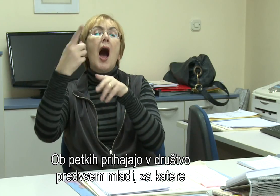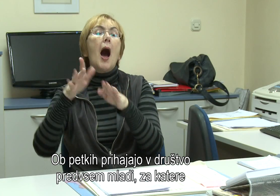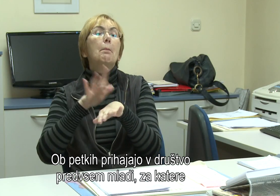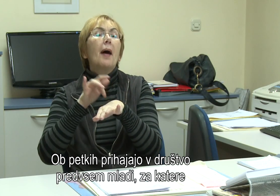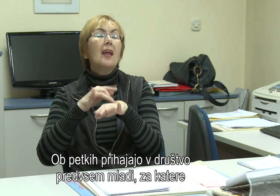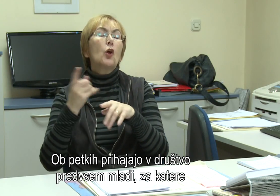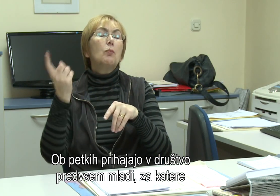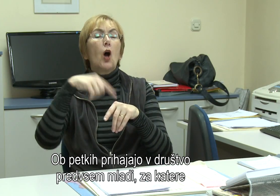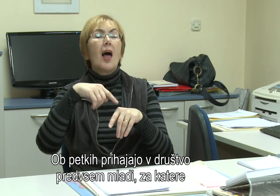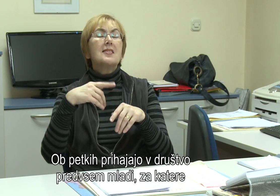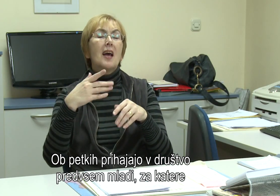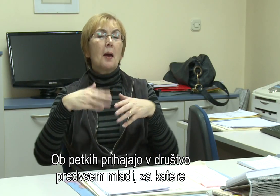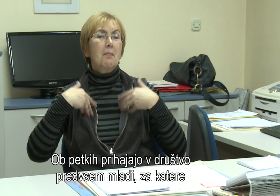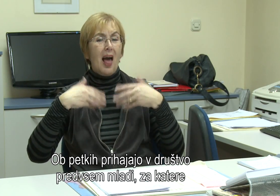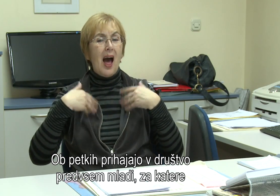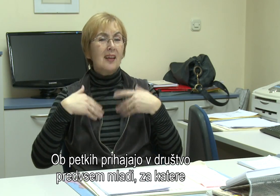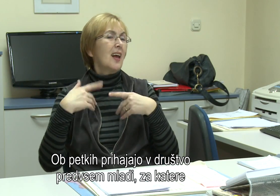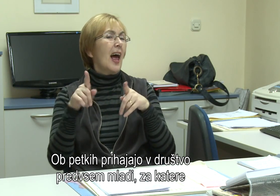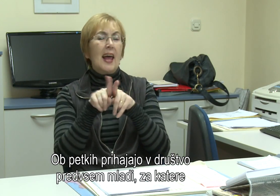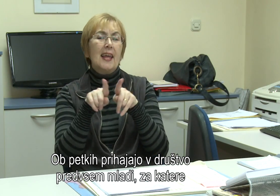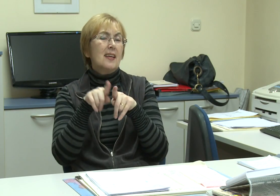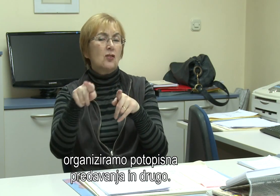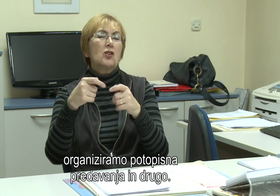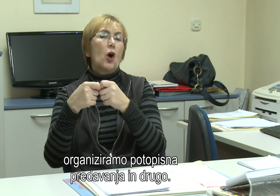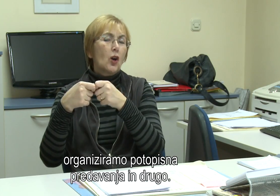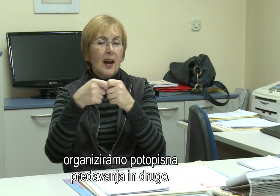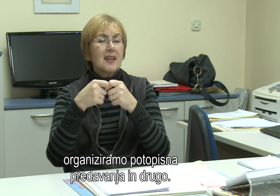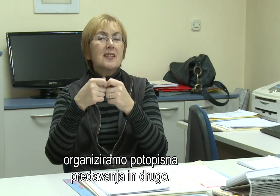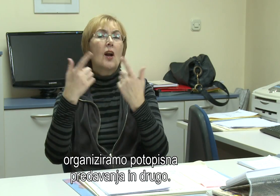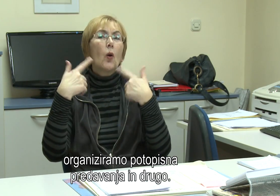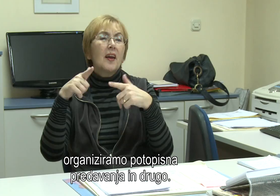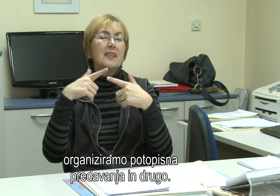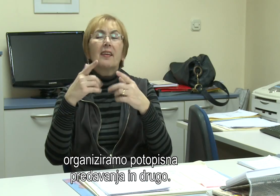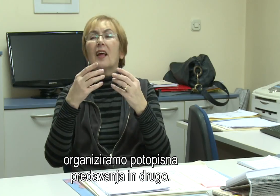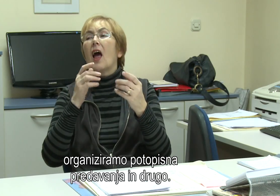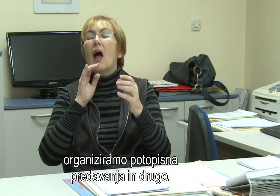A petkom dolaze mlade, isto se organizirao izlete,